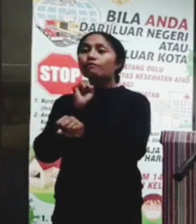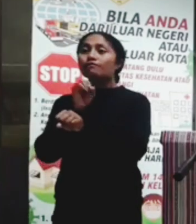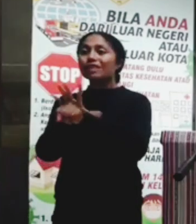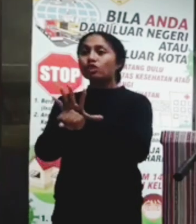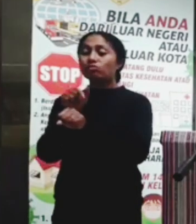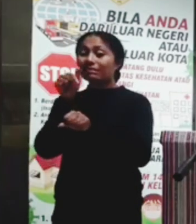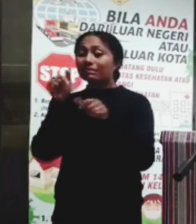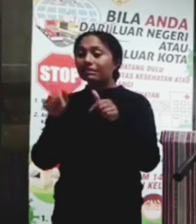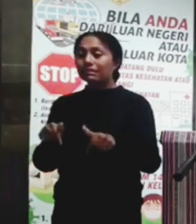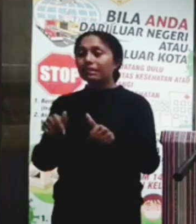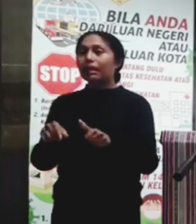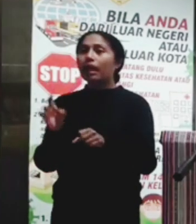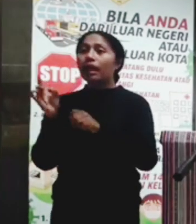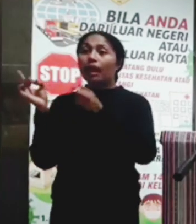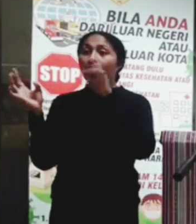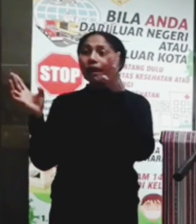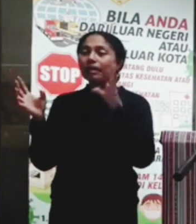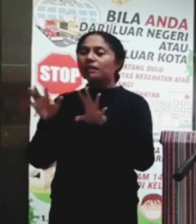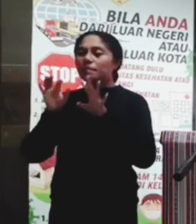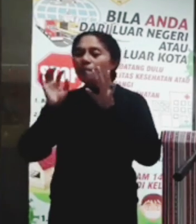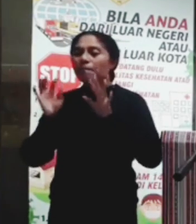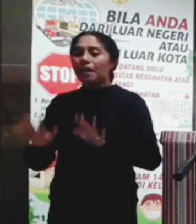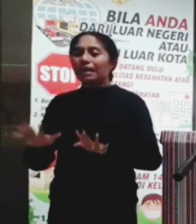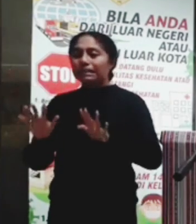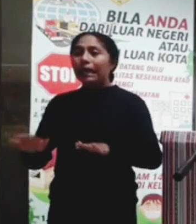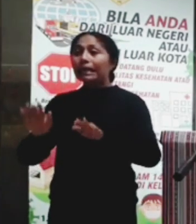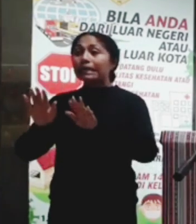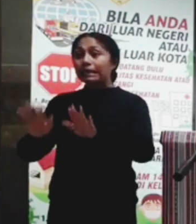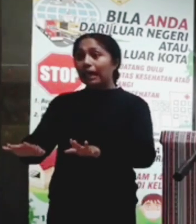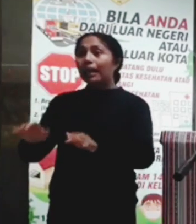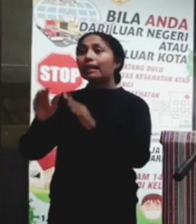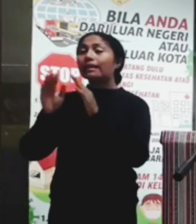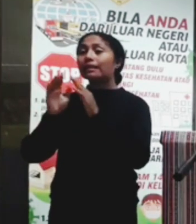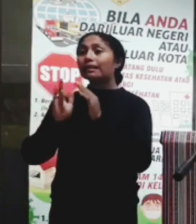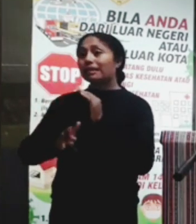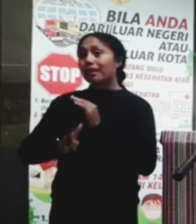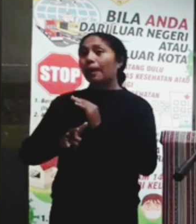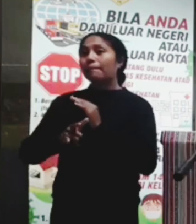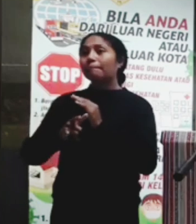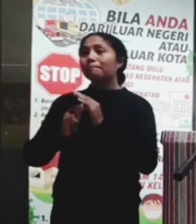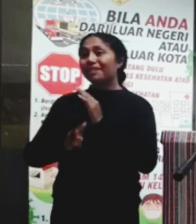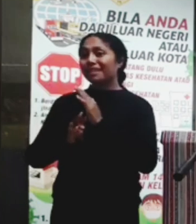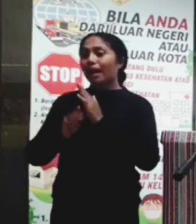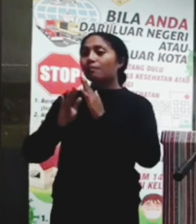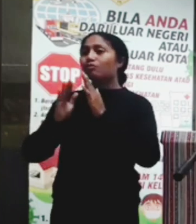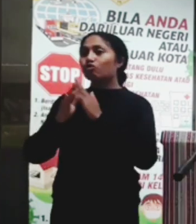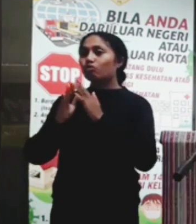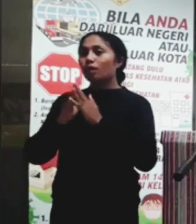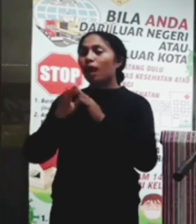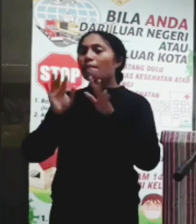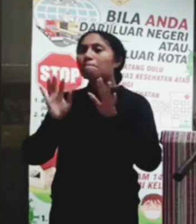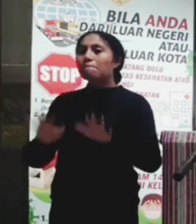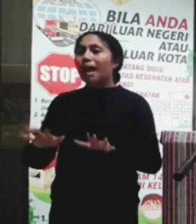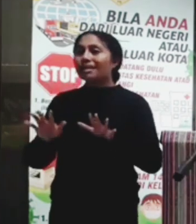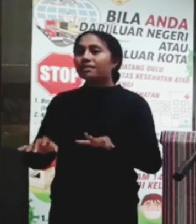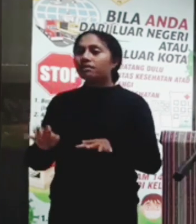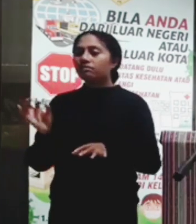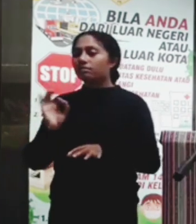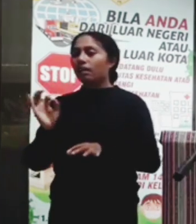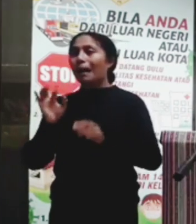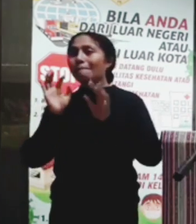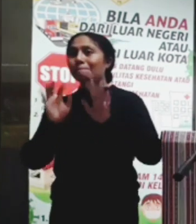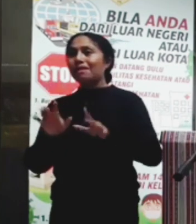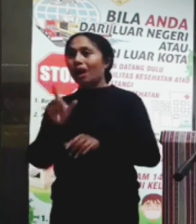selain lebih banyak kita tinggal di rumah lebih banyak kita menghindari